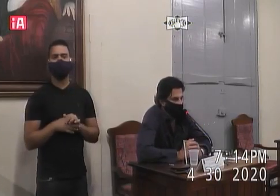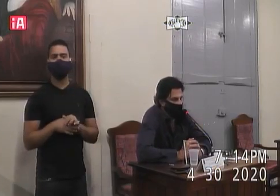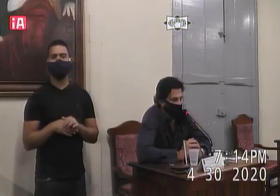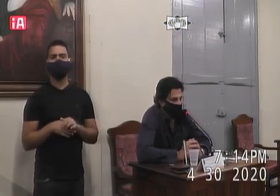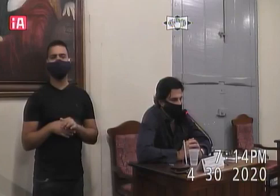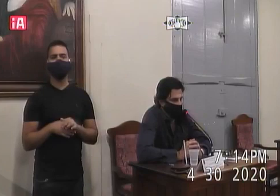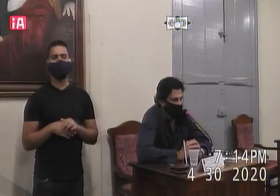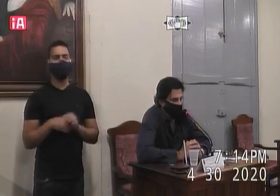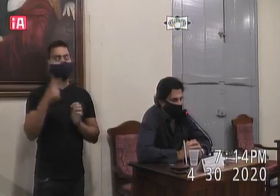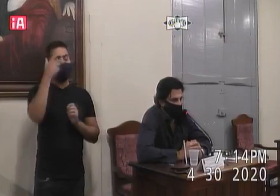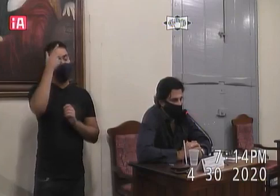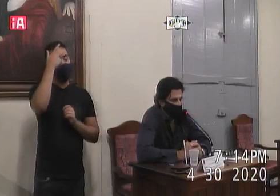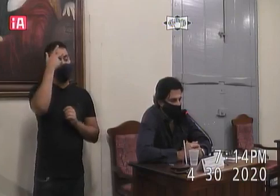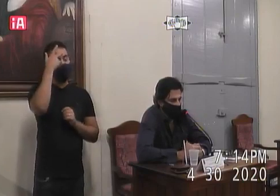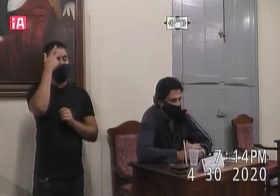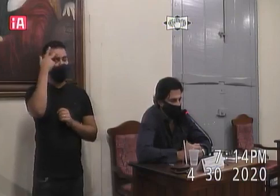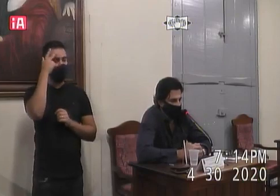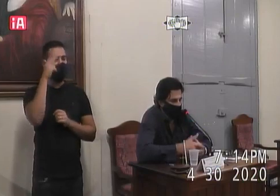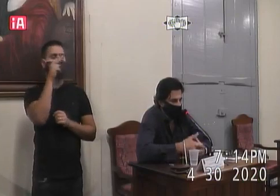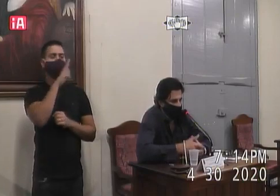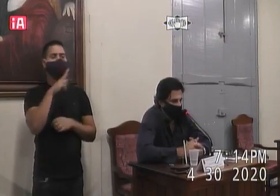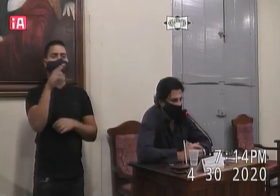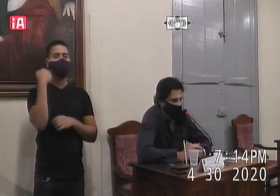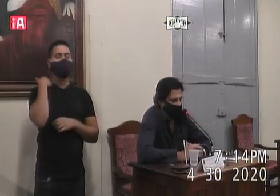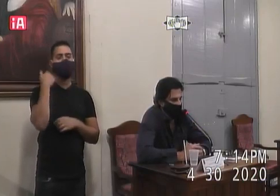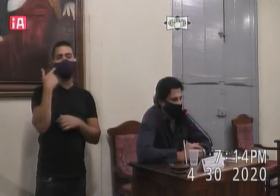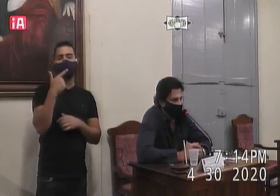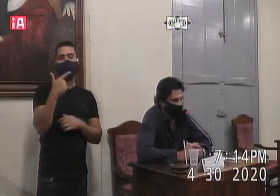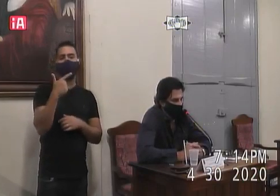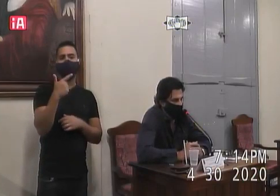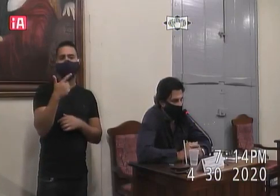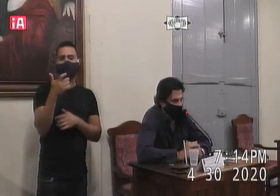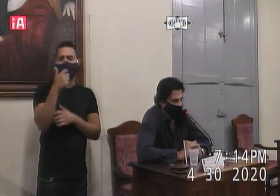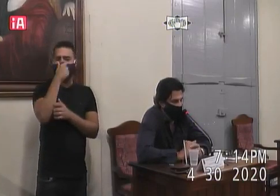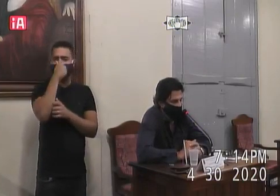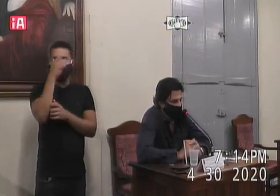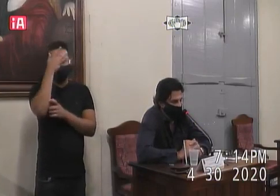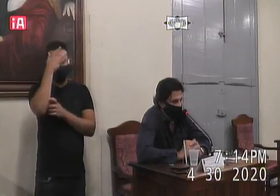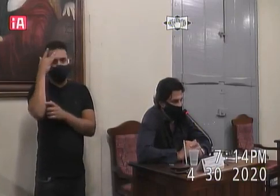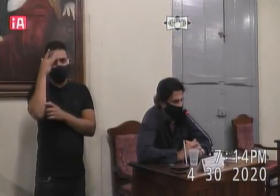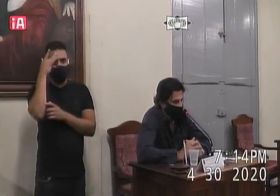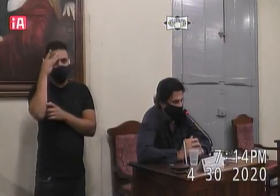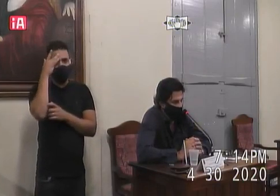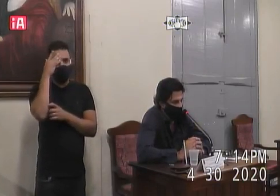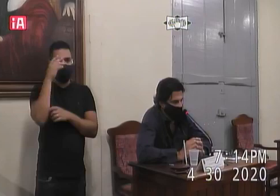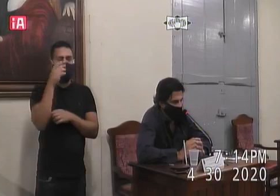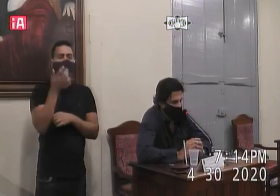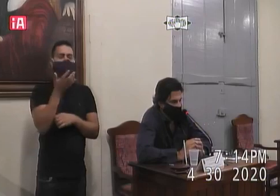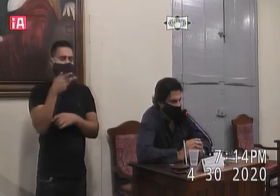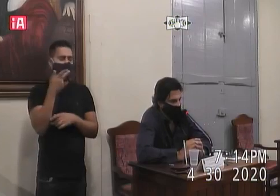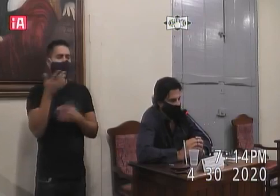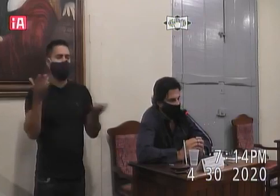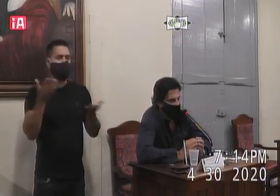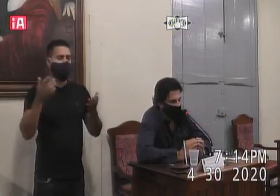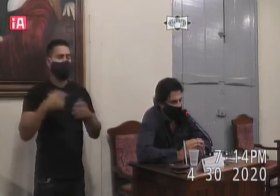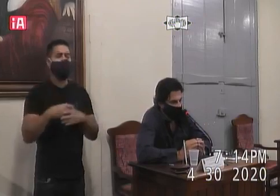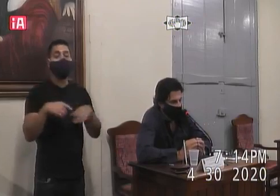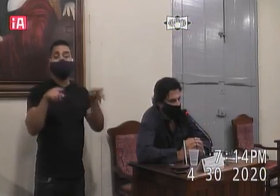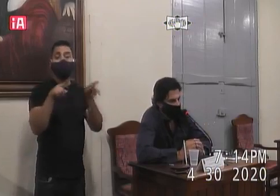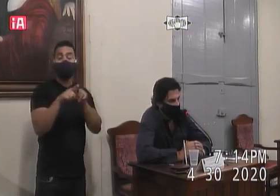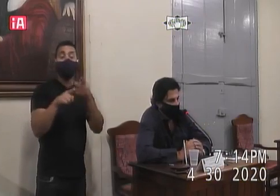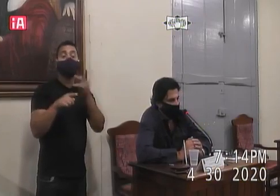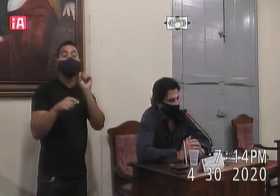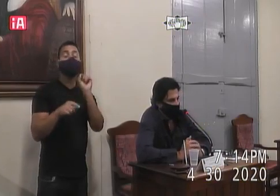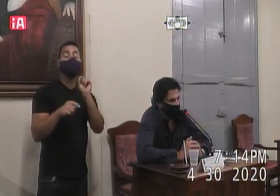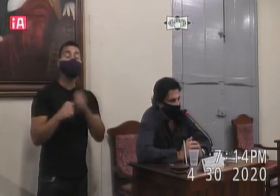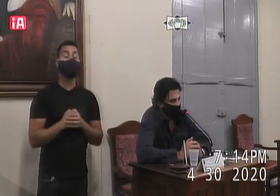para essas pessoas, para não ter essa aglomeração de gente. Então, é isso que eu queria dizer. Também